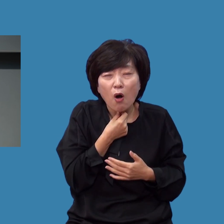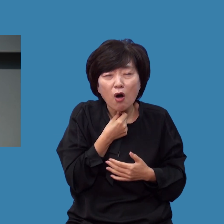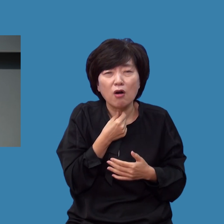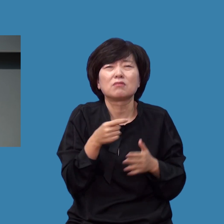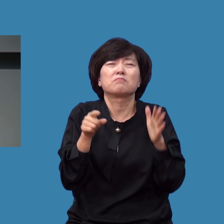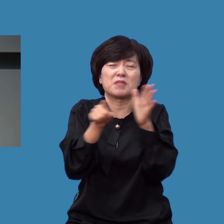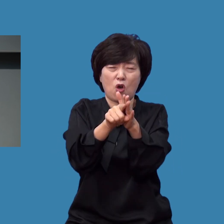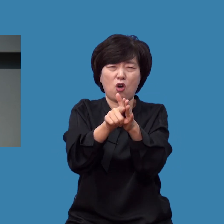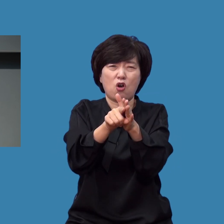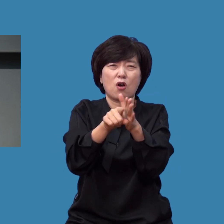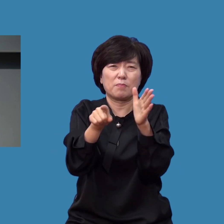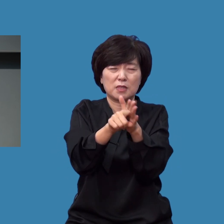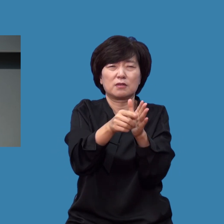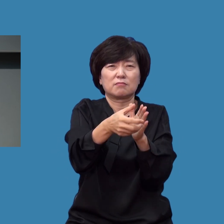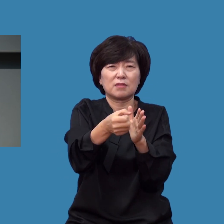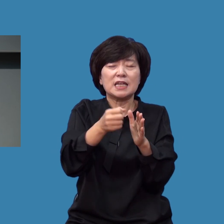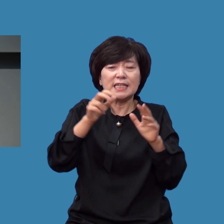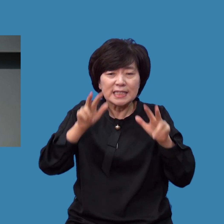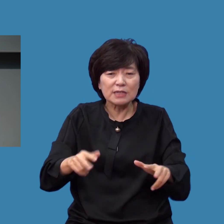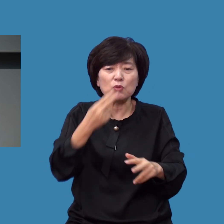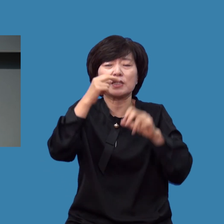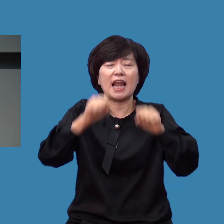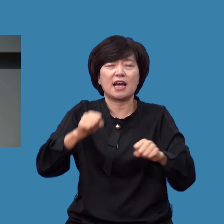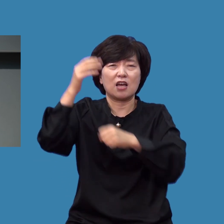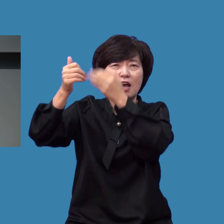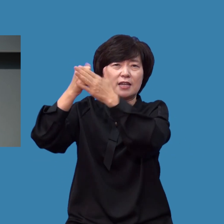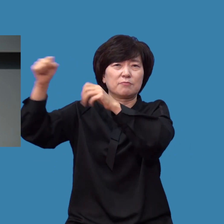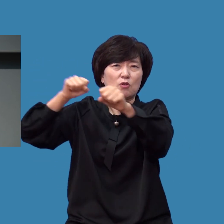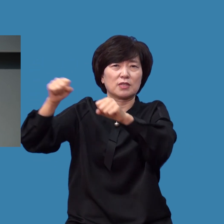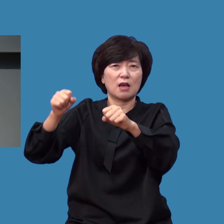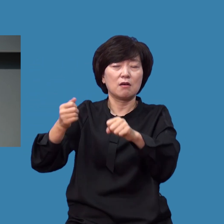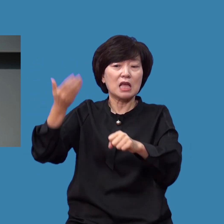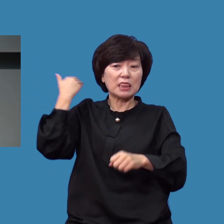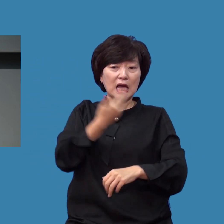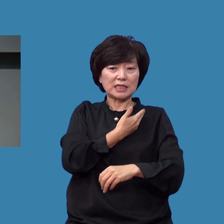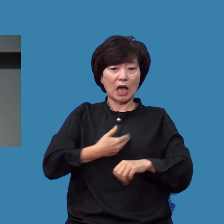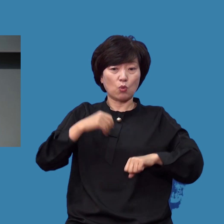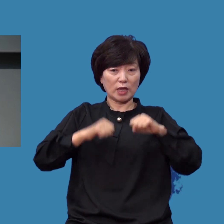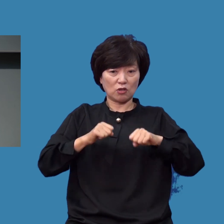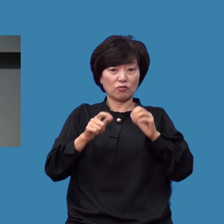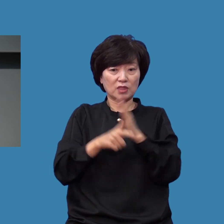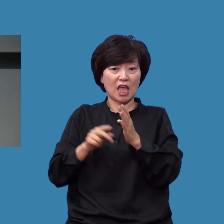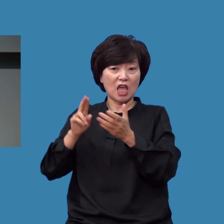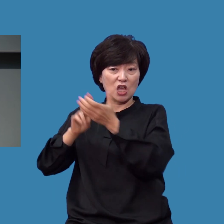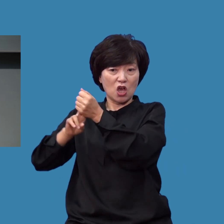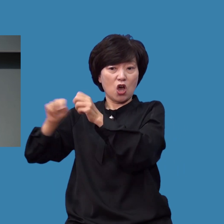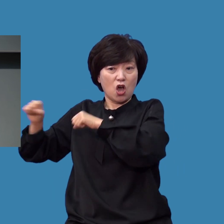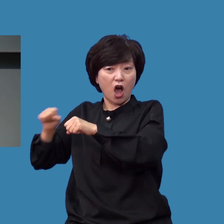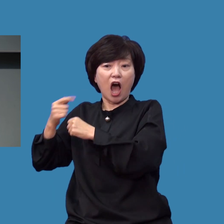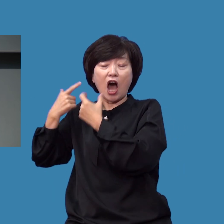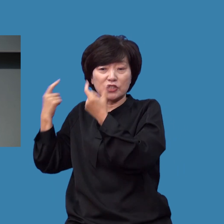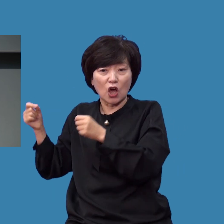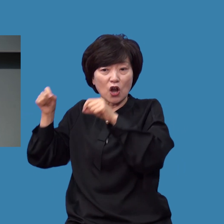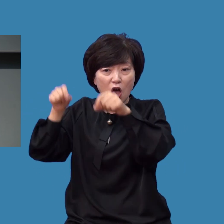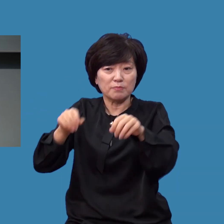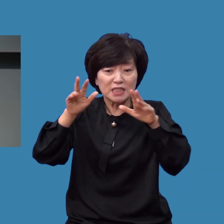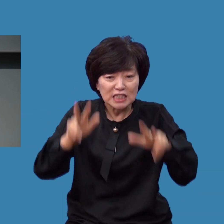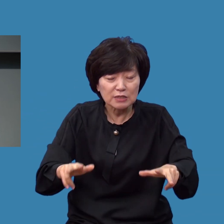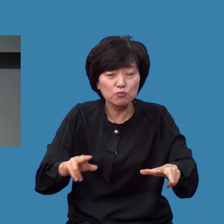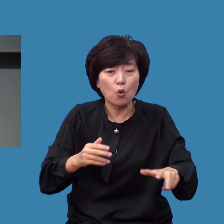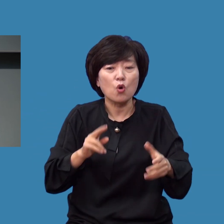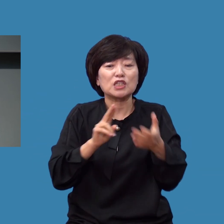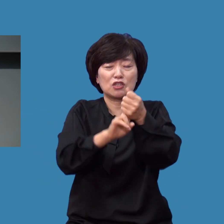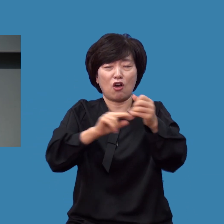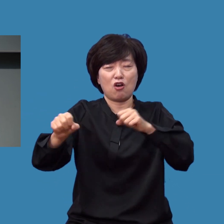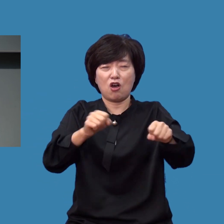하나님이 역사하셔. 사도행전에만 역사하신 분이 아니라 지금도 똑같이 역사하셔. 사도 바울에게만 역사하신